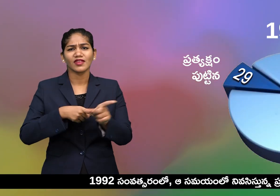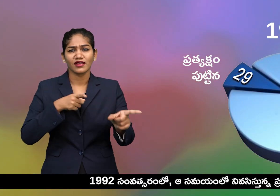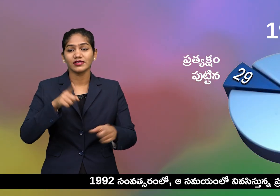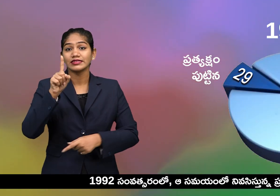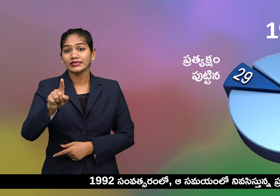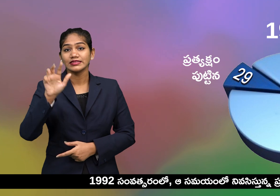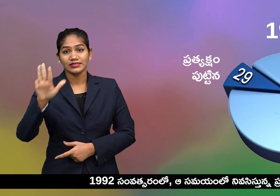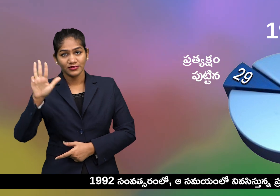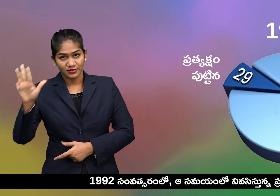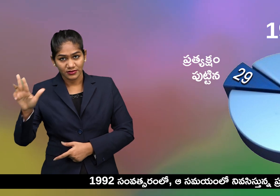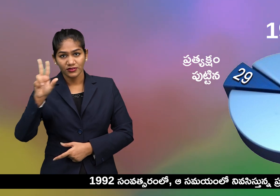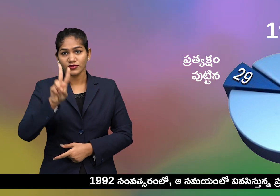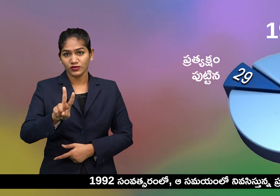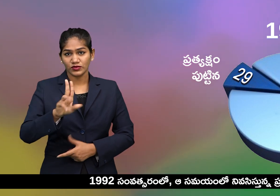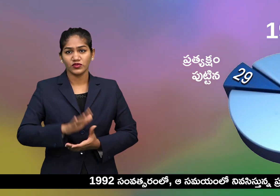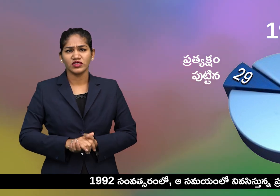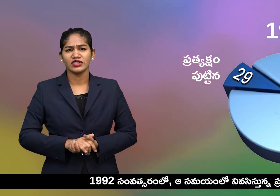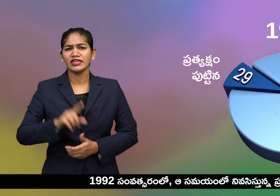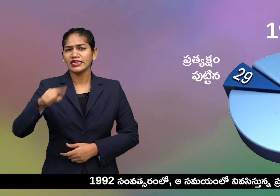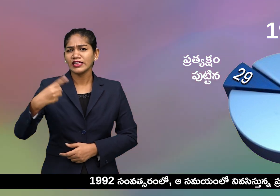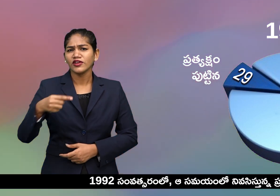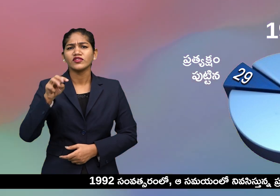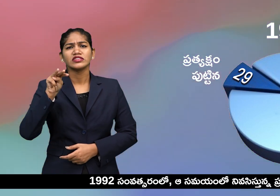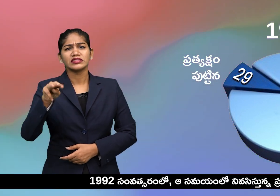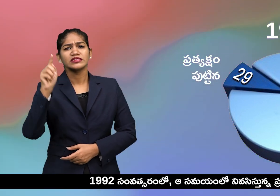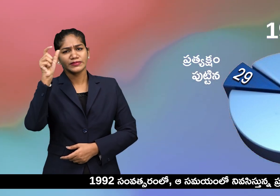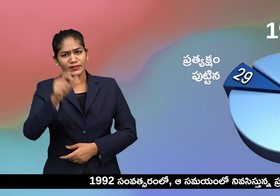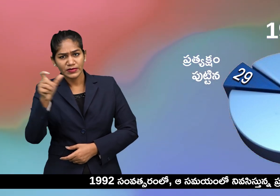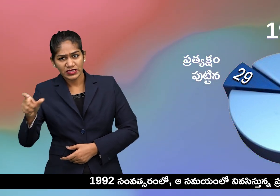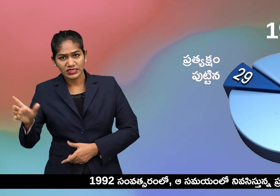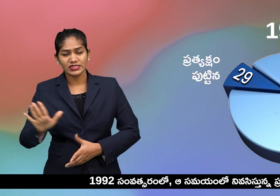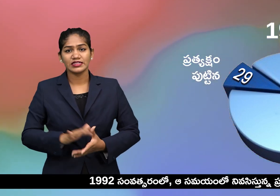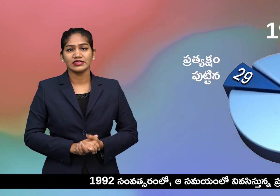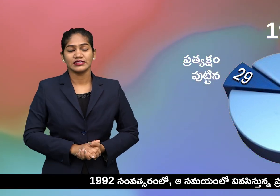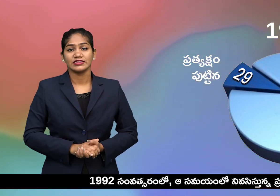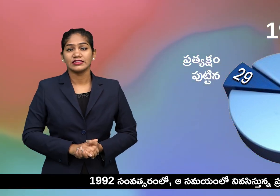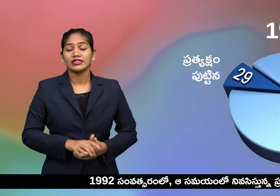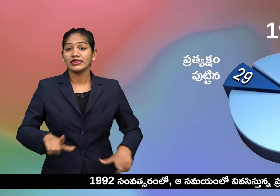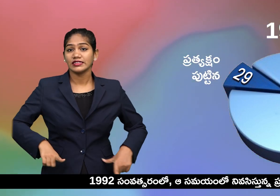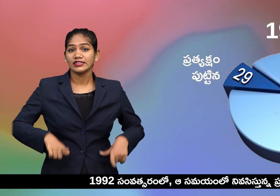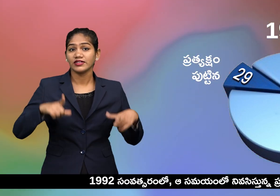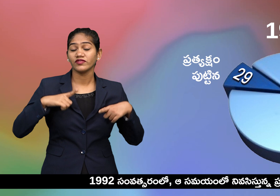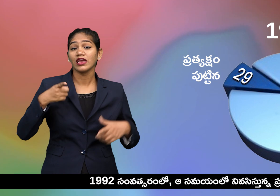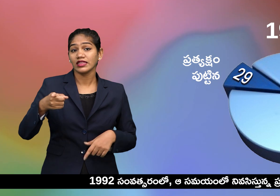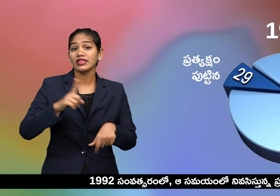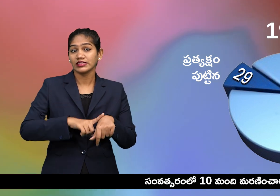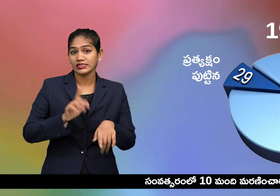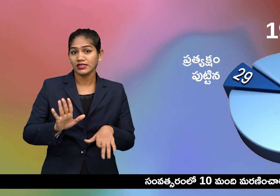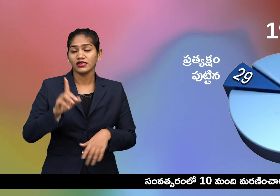1992 సంవత్సరంలో ఆ సమయంలో నివసించే ప్రతి 1000 మంది వ్యక్తులలో ఆ